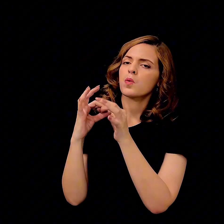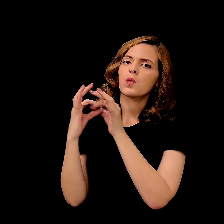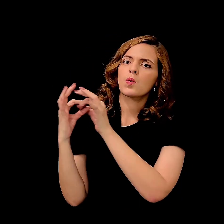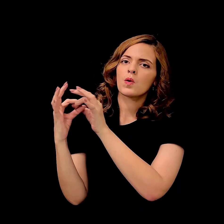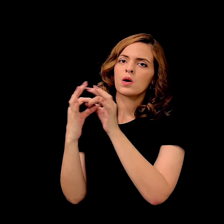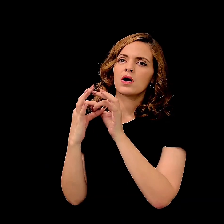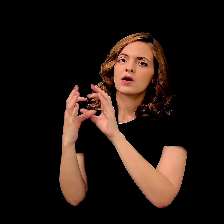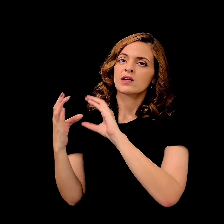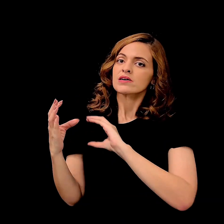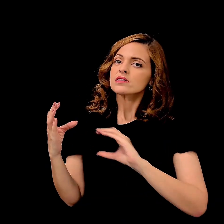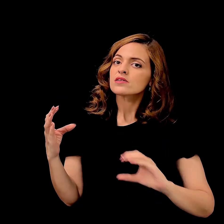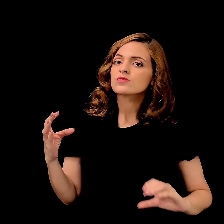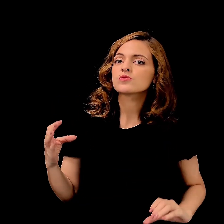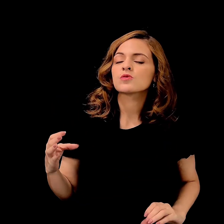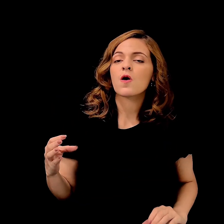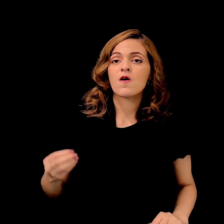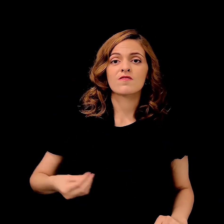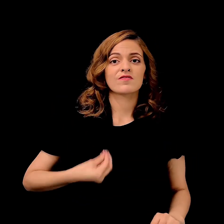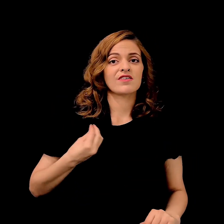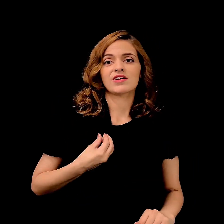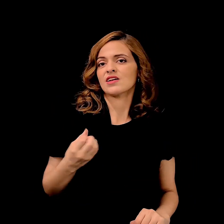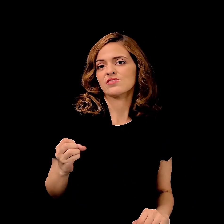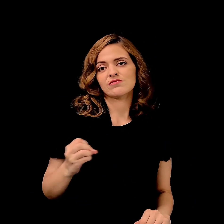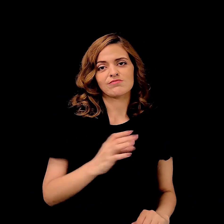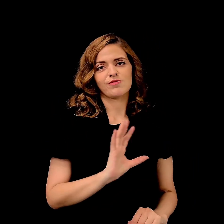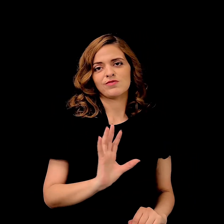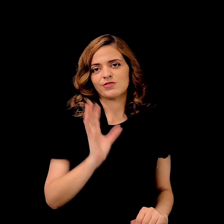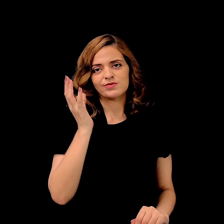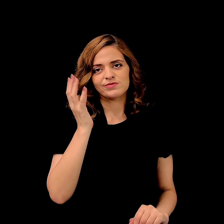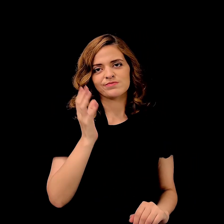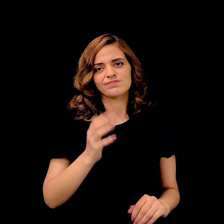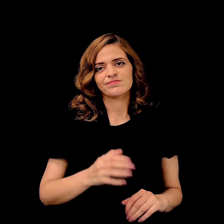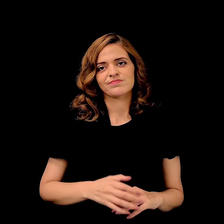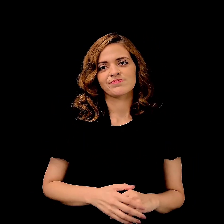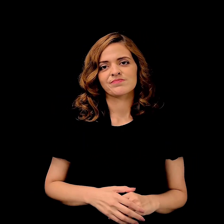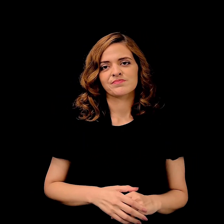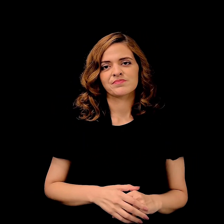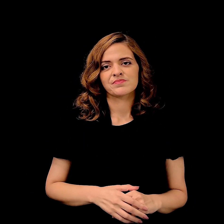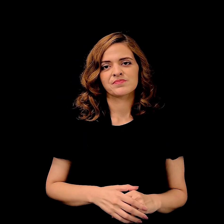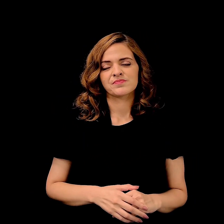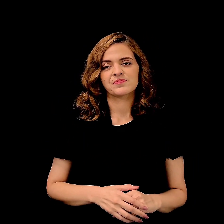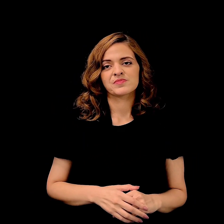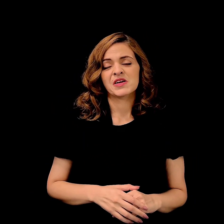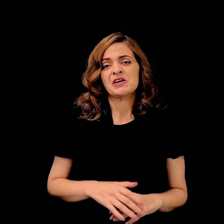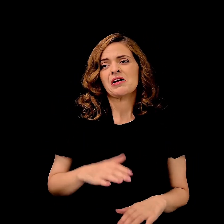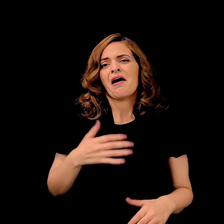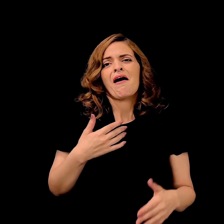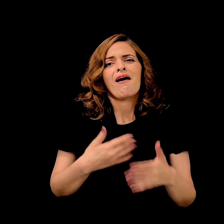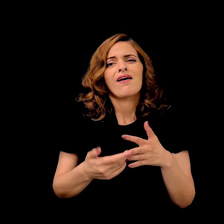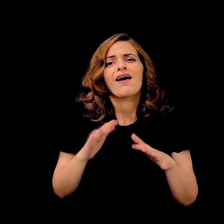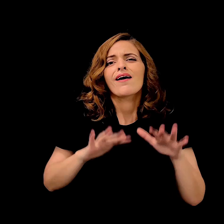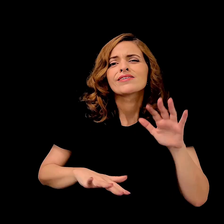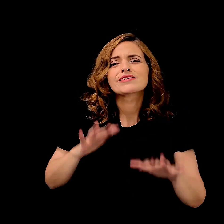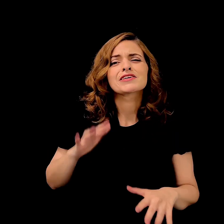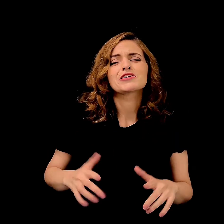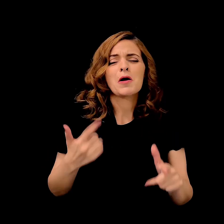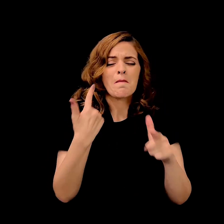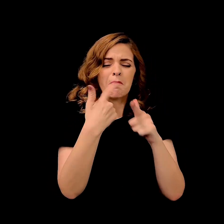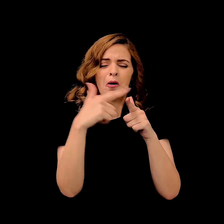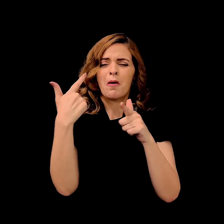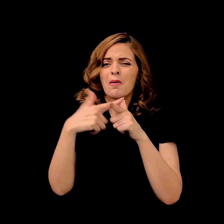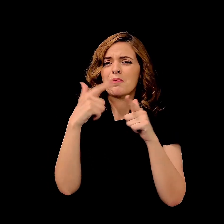Cristo, nova criatura é. Ainda que enfrente problemas,